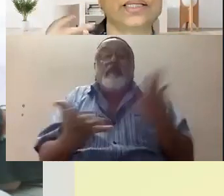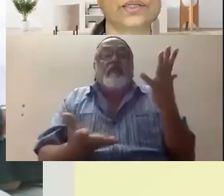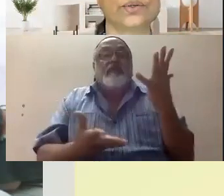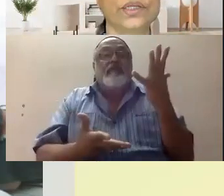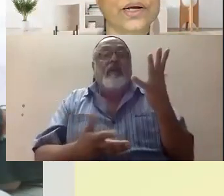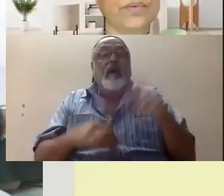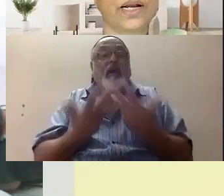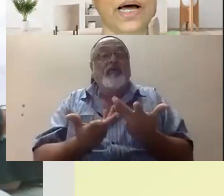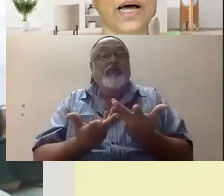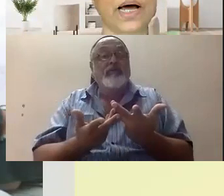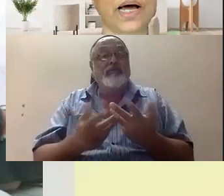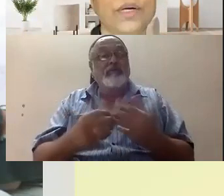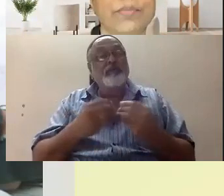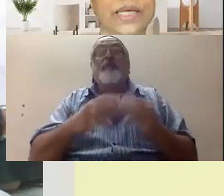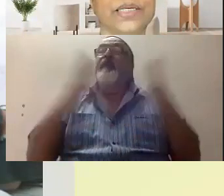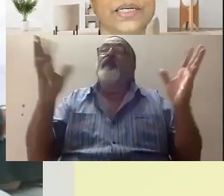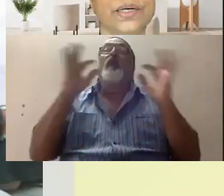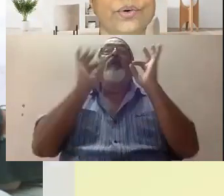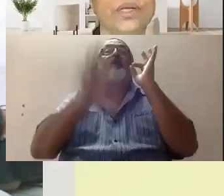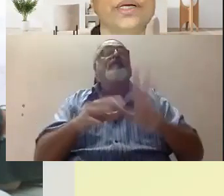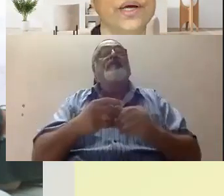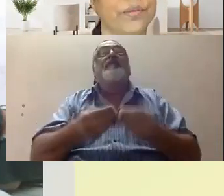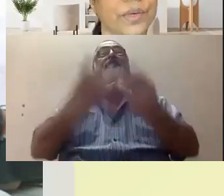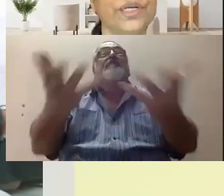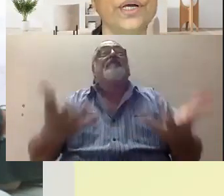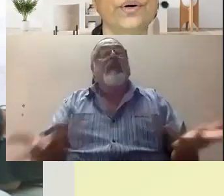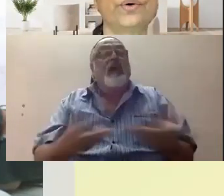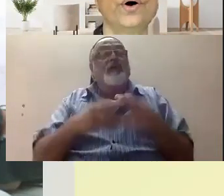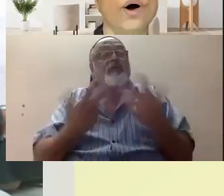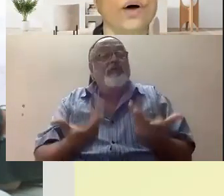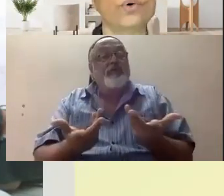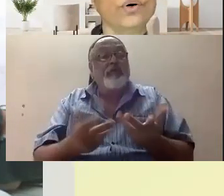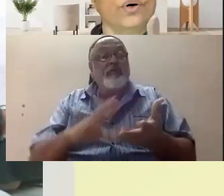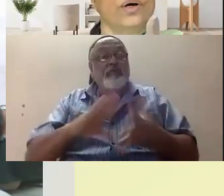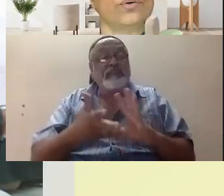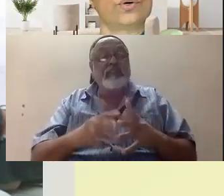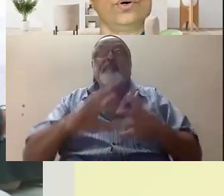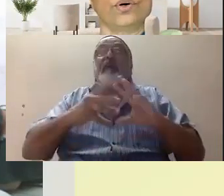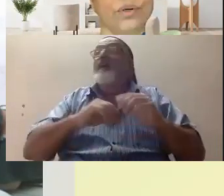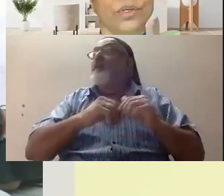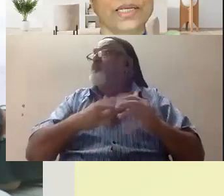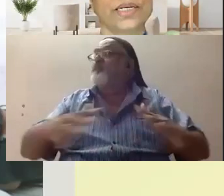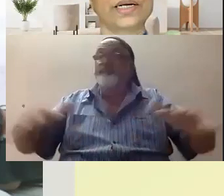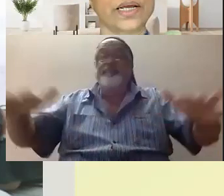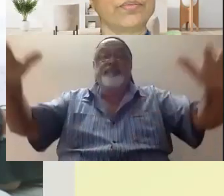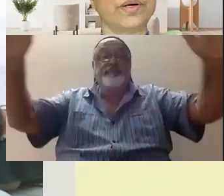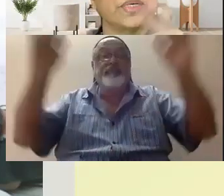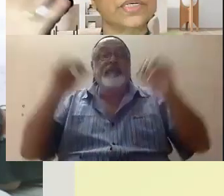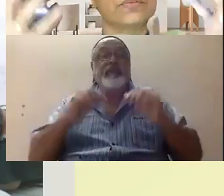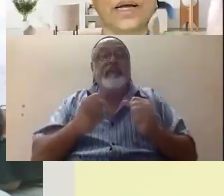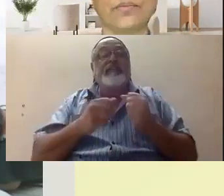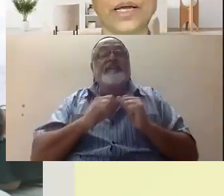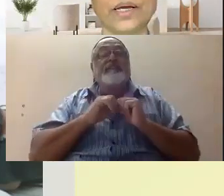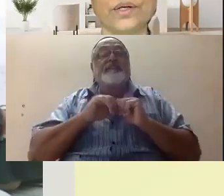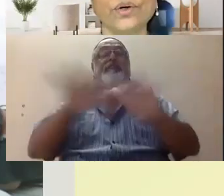नहीं आता जो इतना बड़ा लार्ज स्केल में कैपेसिटी हो, उनकी मशीनें हो और वो उसको ट्रांसलेट करके अपना